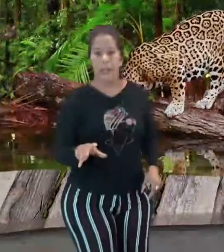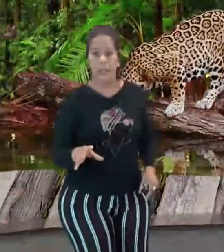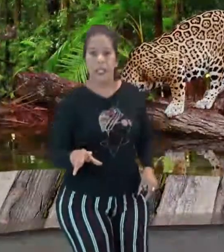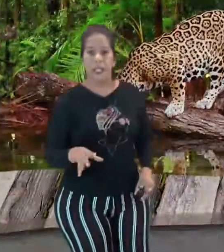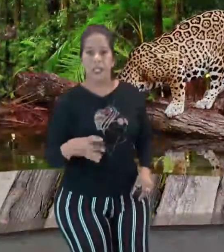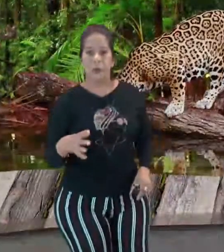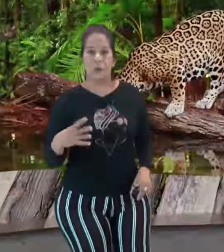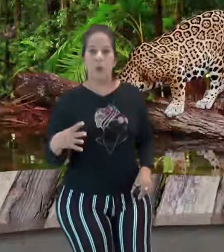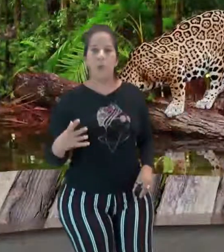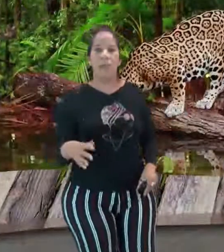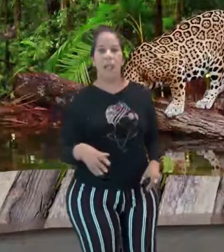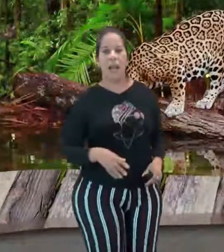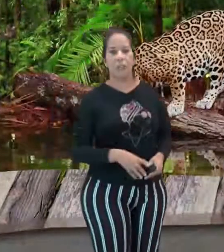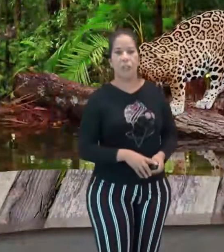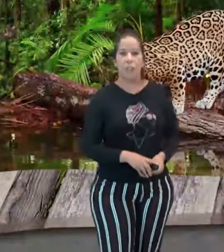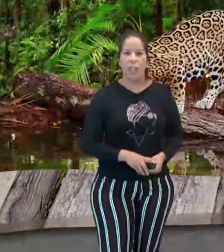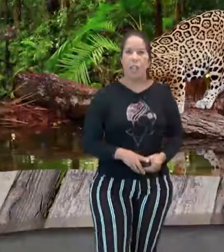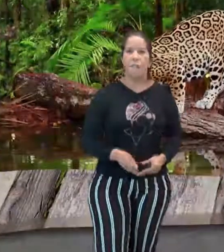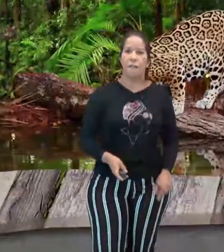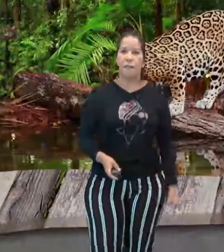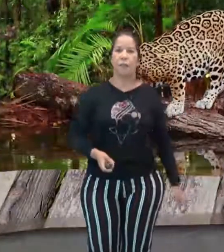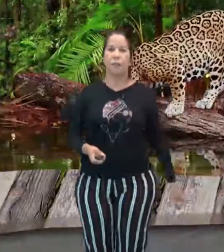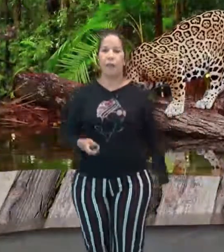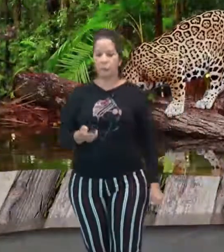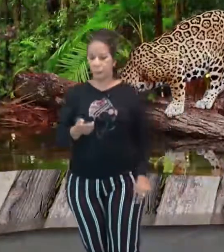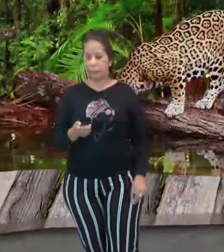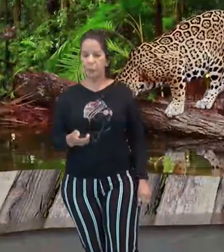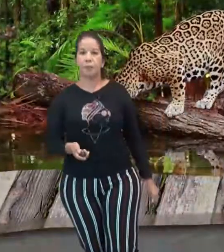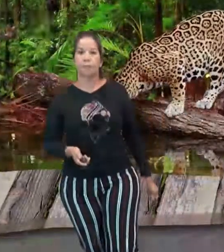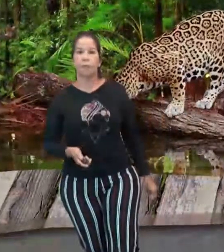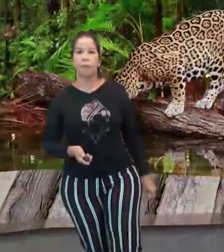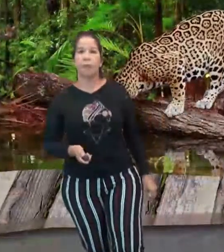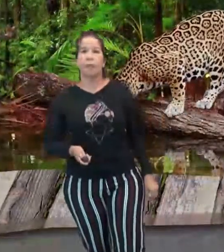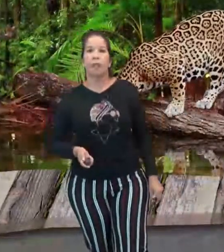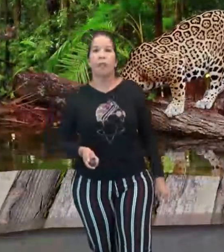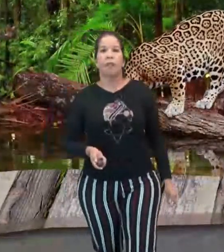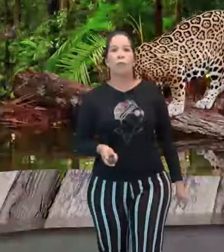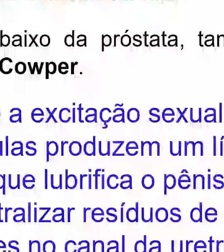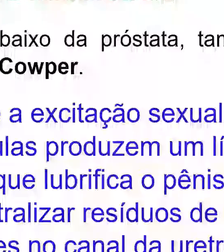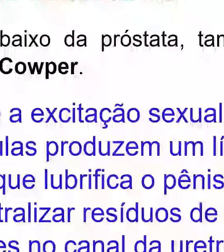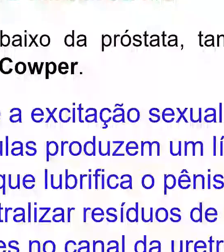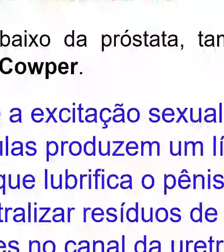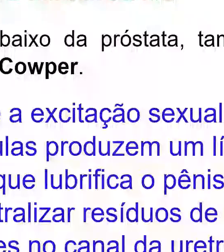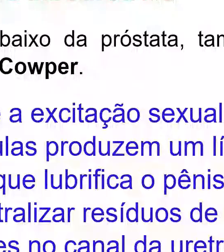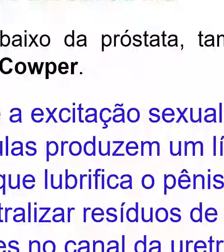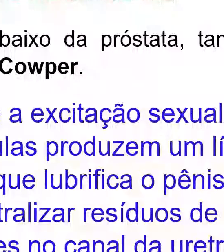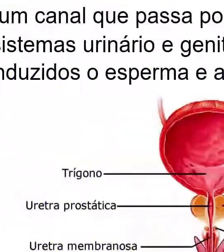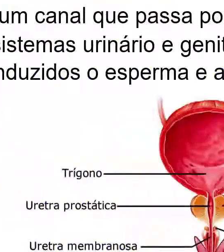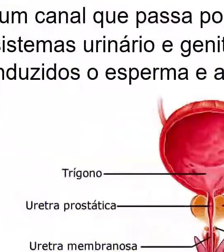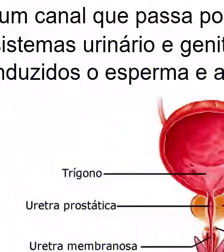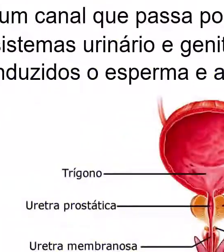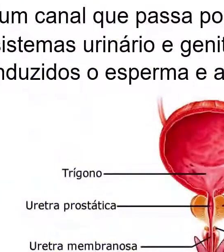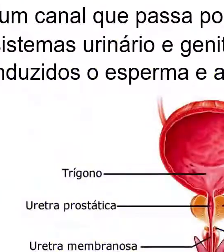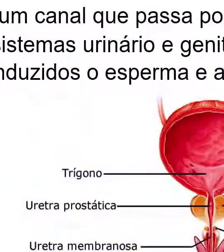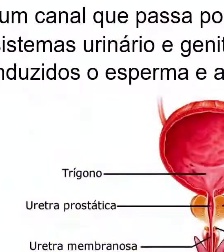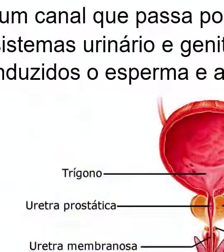problema, né, na sua mobilidade, enfim, tá? Vamos seguindo. A uretra